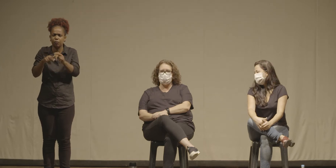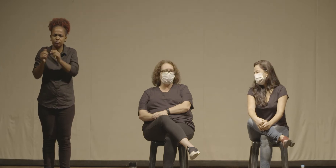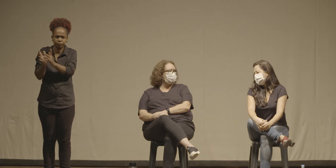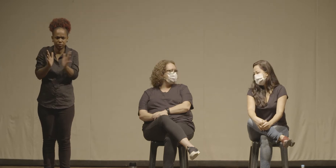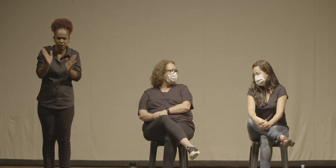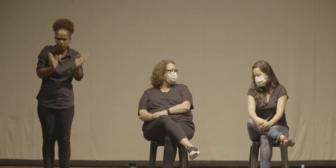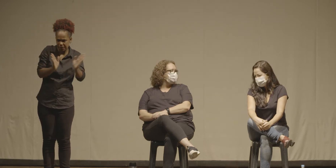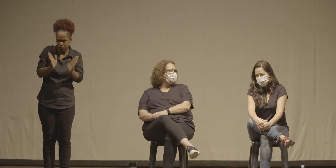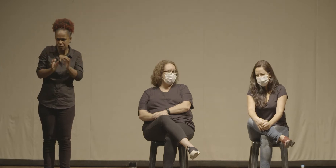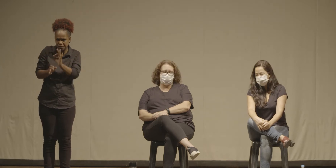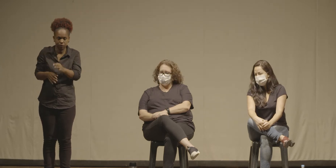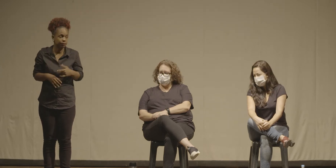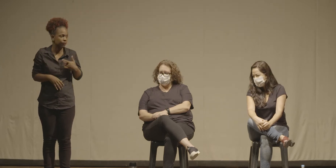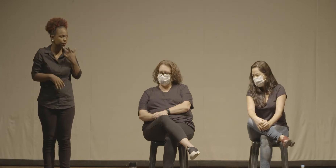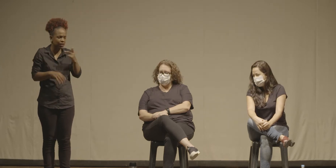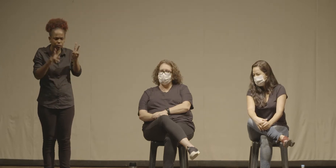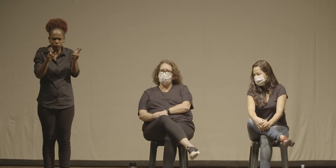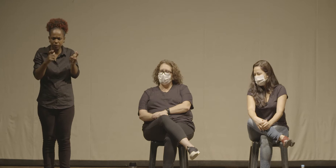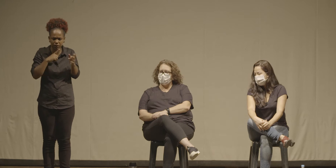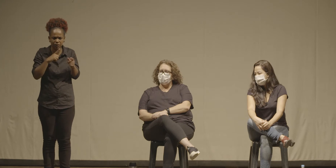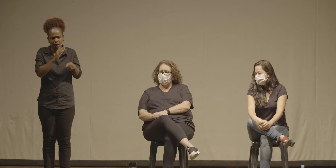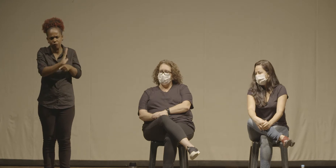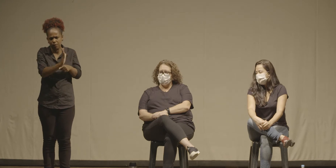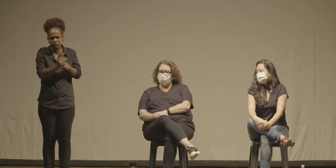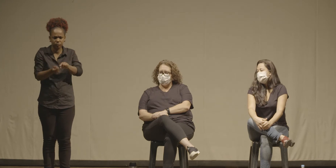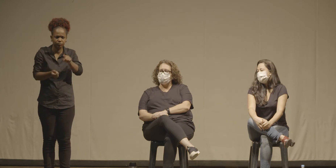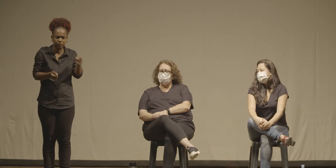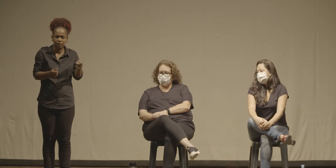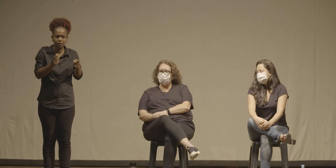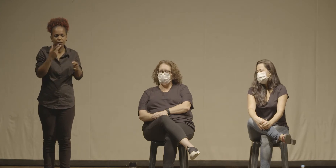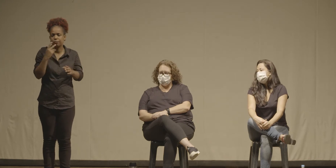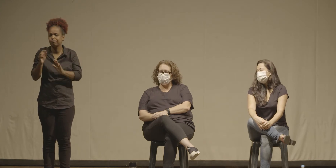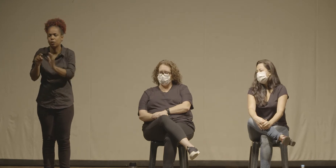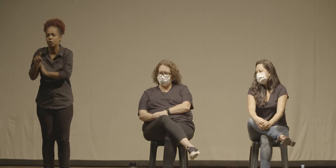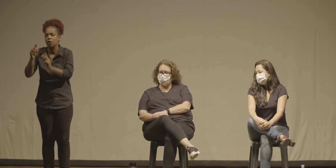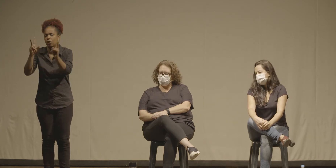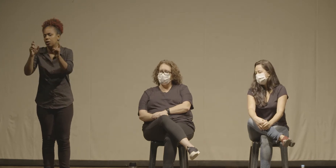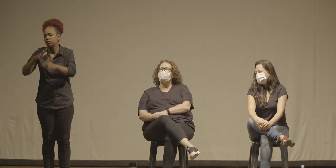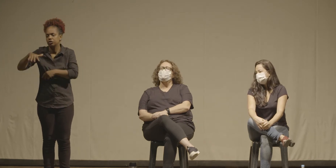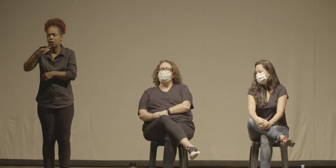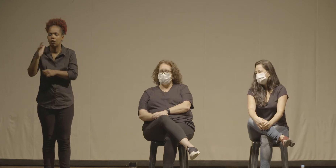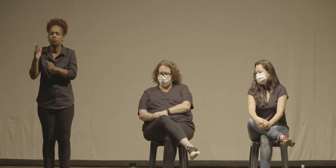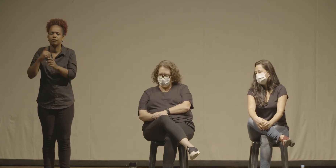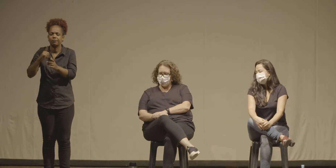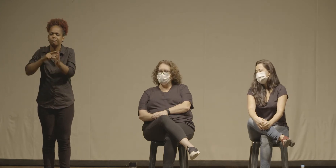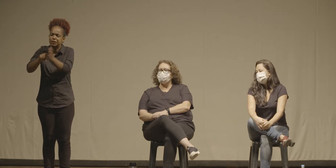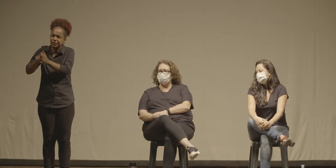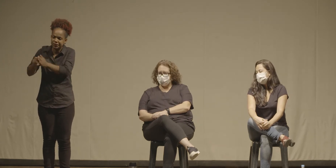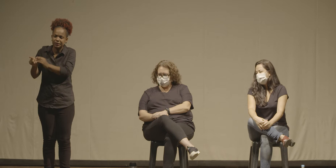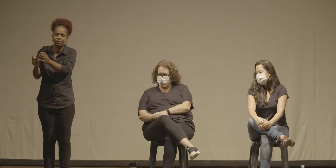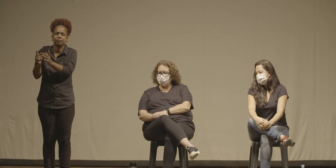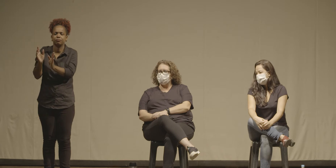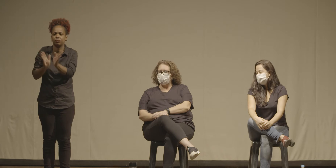Você fala sobre a realização após a filmagem? Geral, você estava falando que foi o processo de pesquisa,